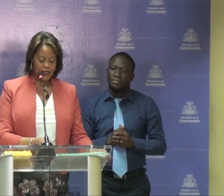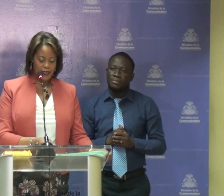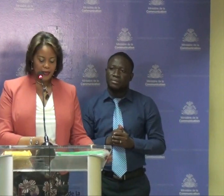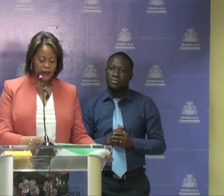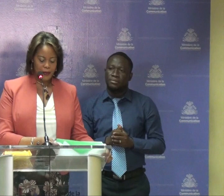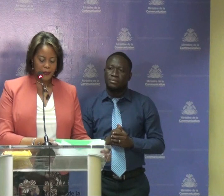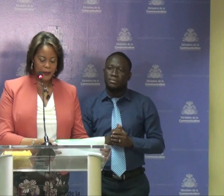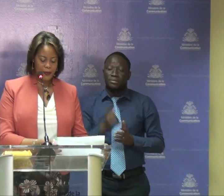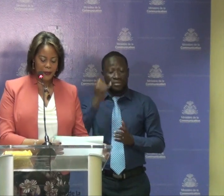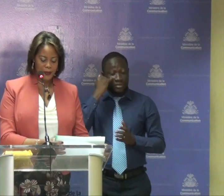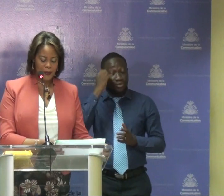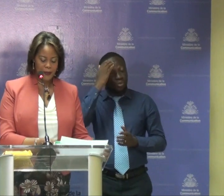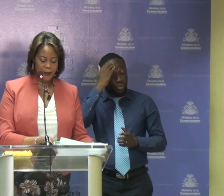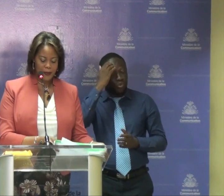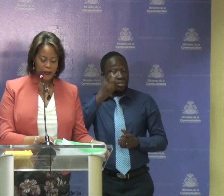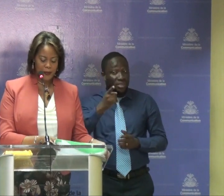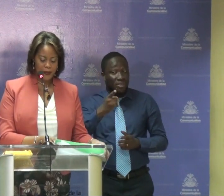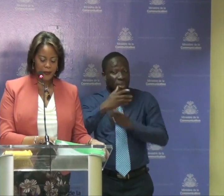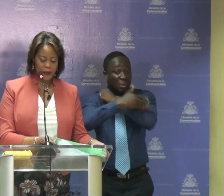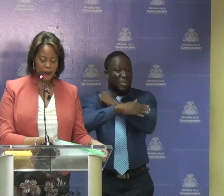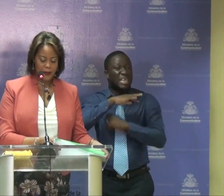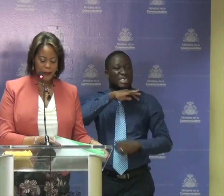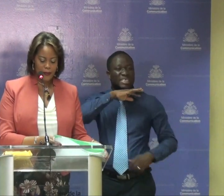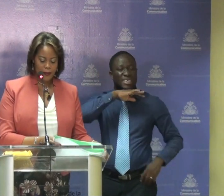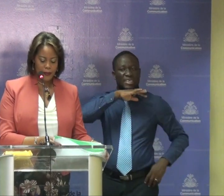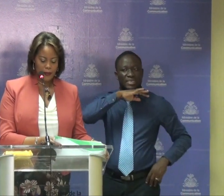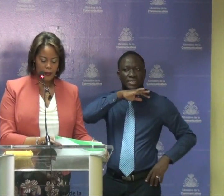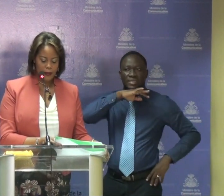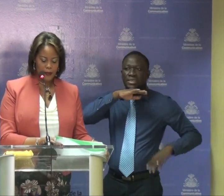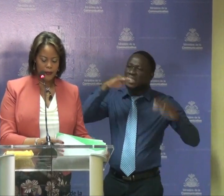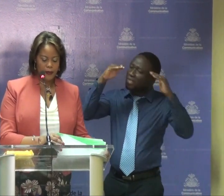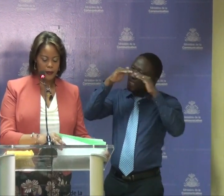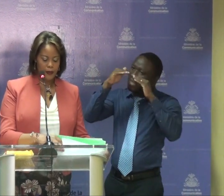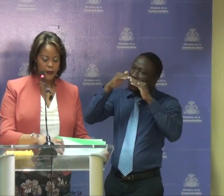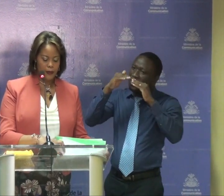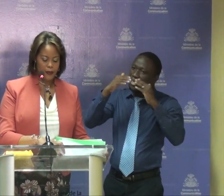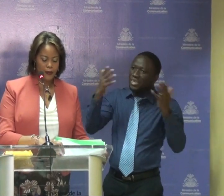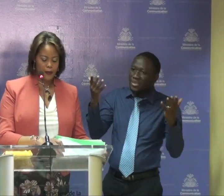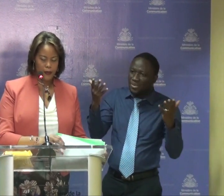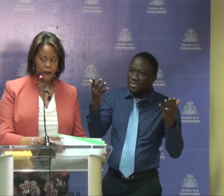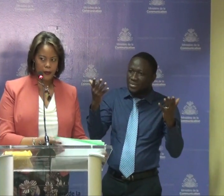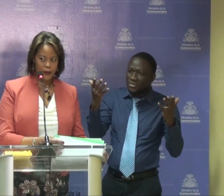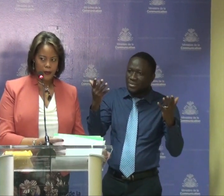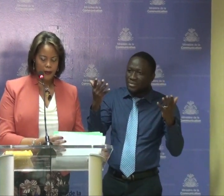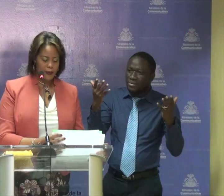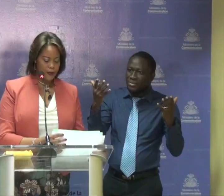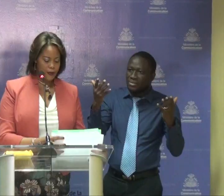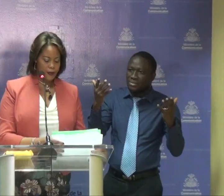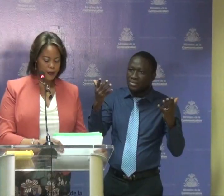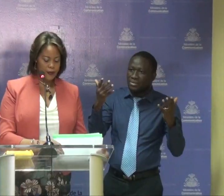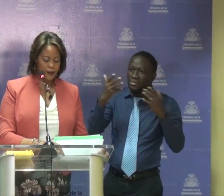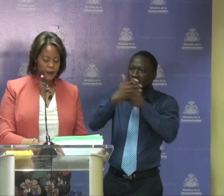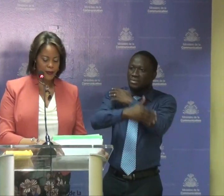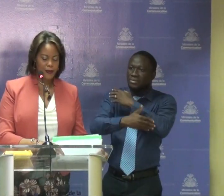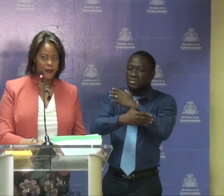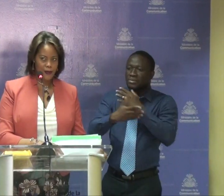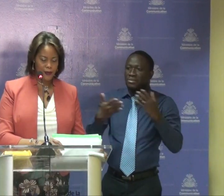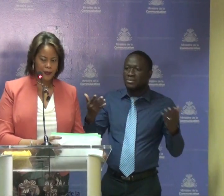Et si on est au courant de ça, dans quel niveau malpropriété pays nous y